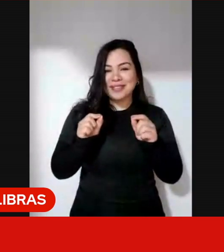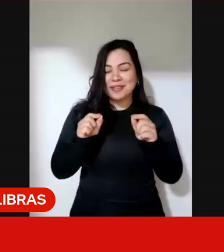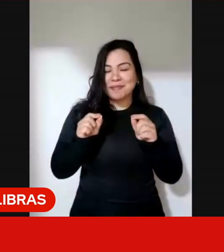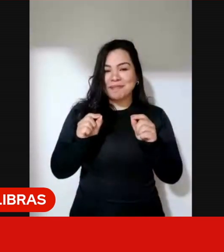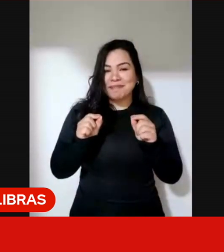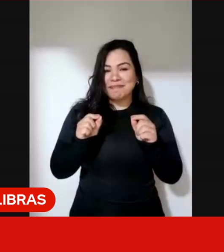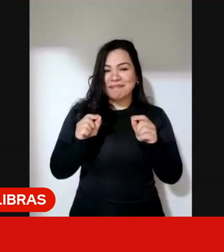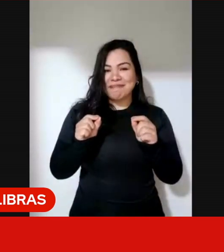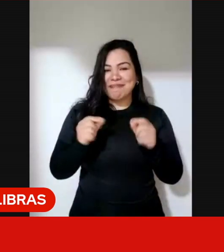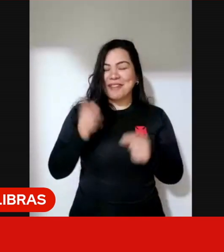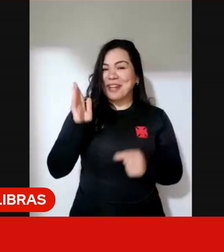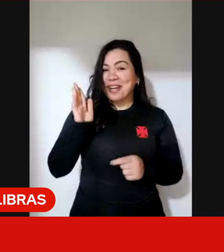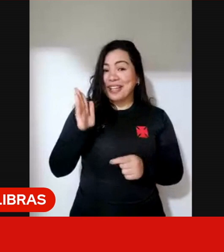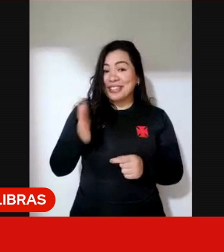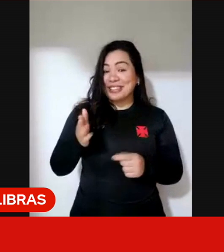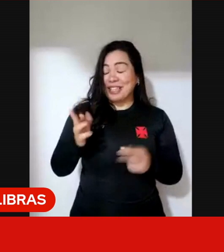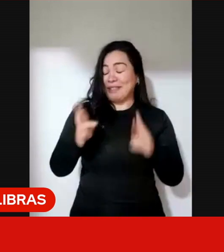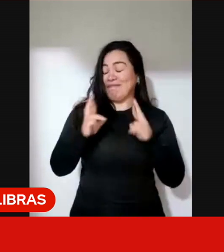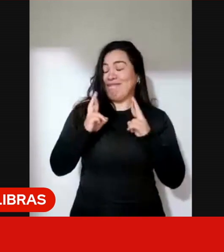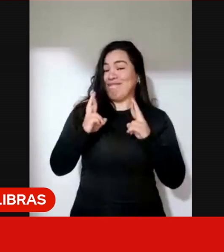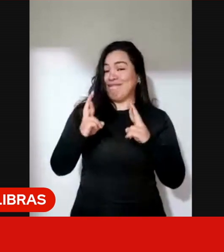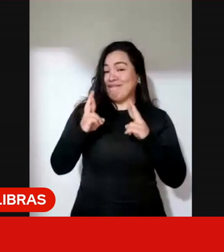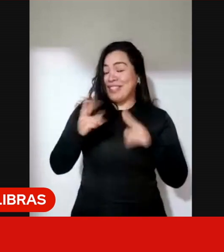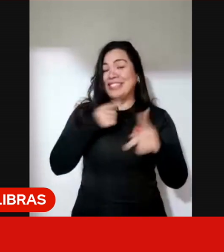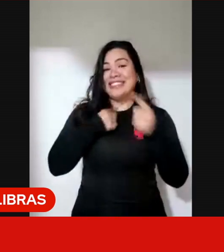já estava sendo muito esperada por mim,